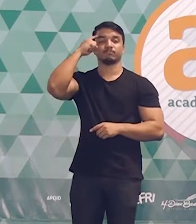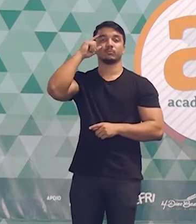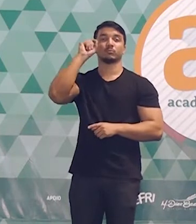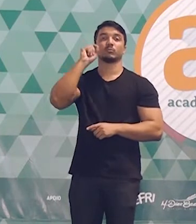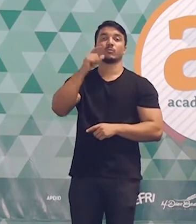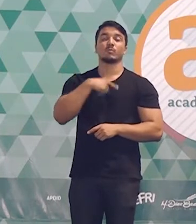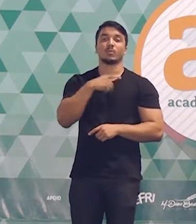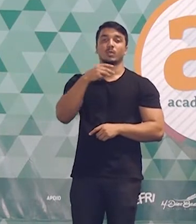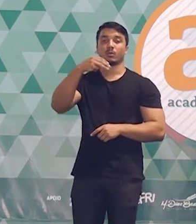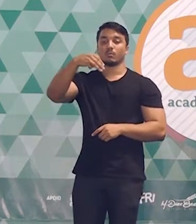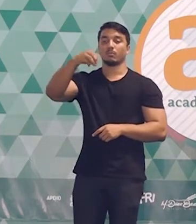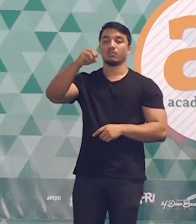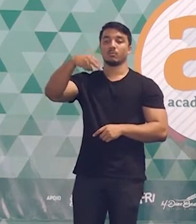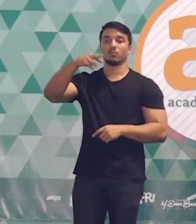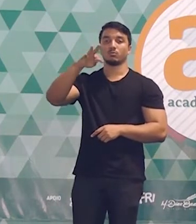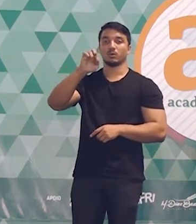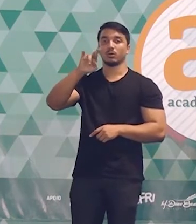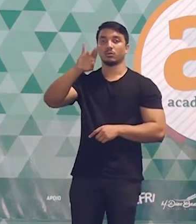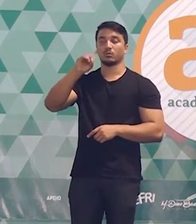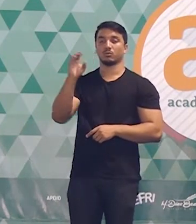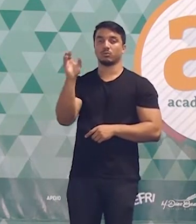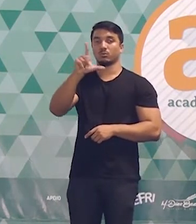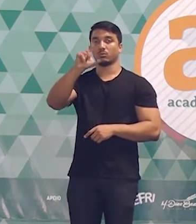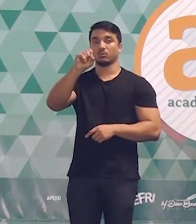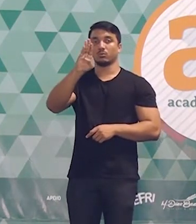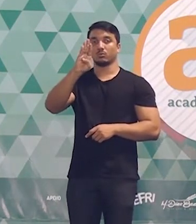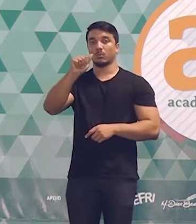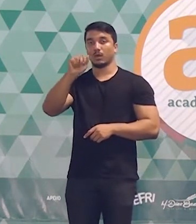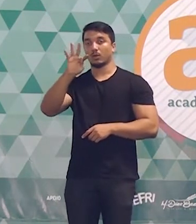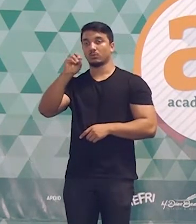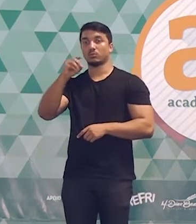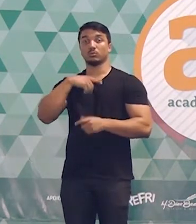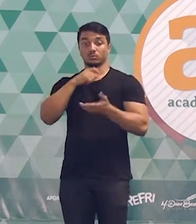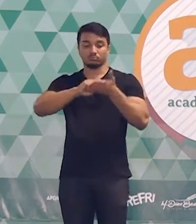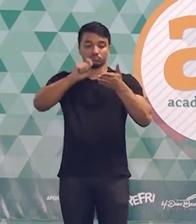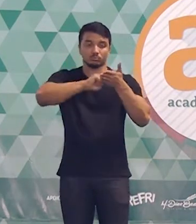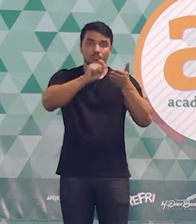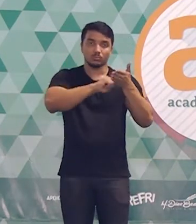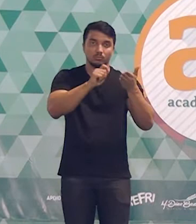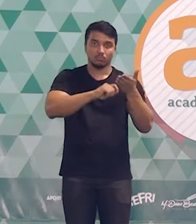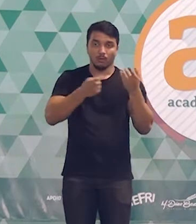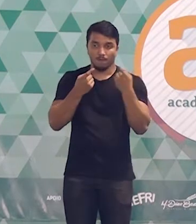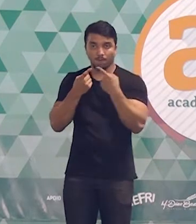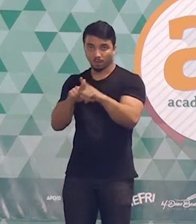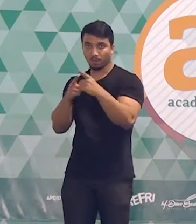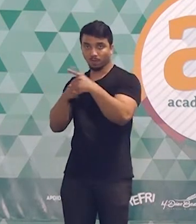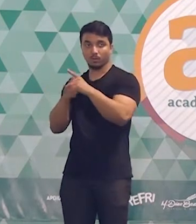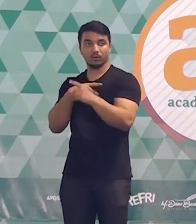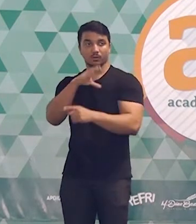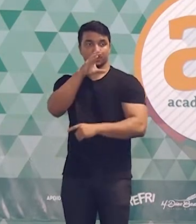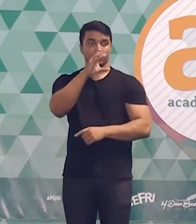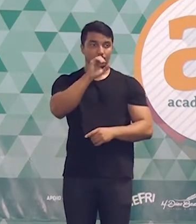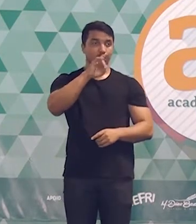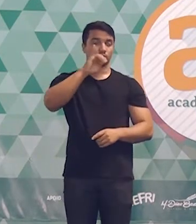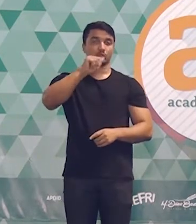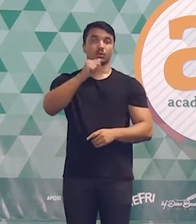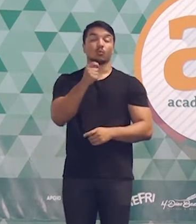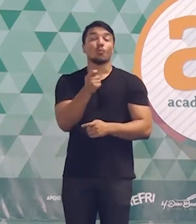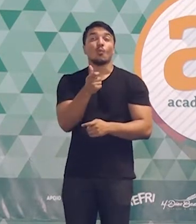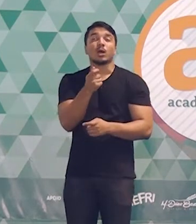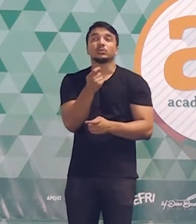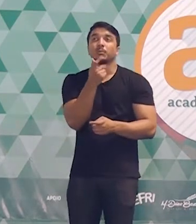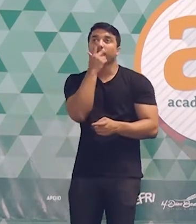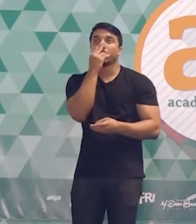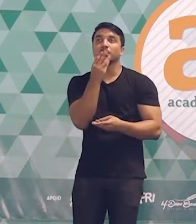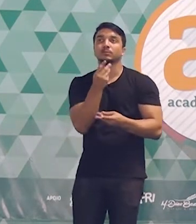chamado Monteiro Lobato, que escreveu e publicou uma crítica na época, quase